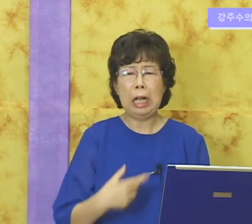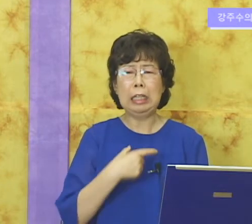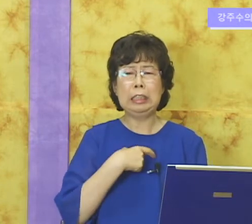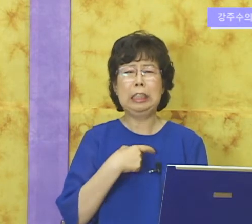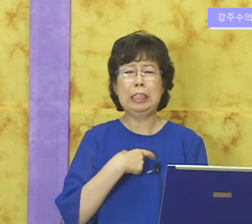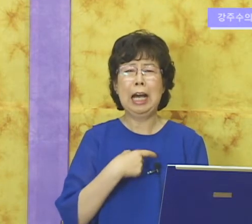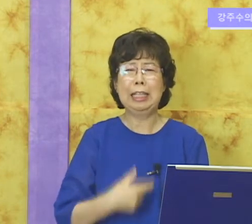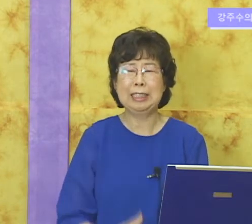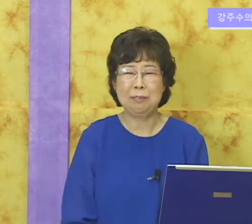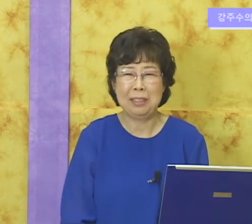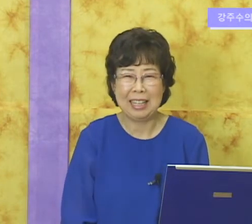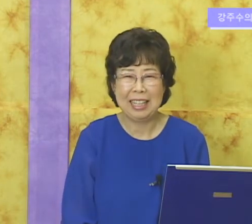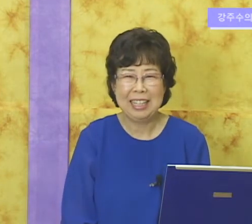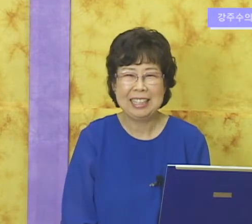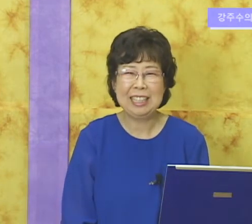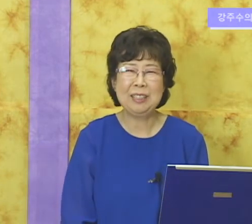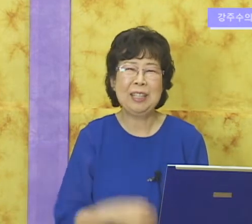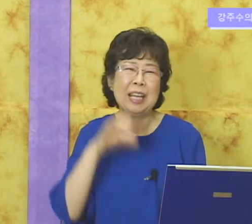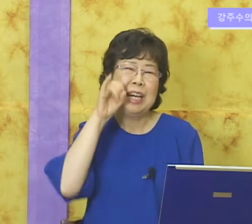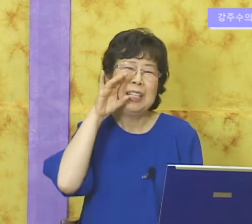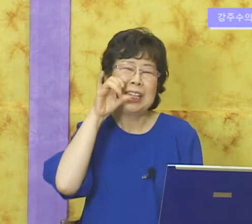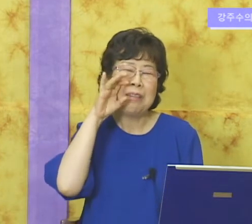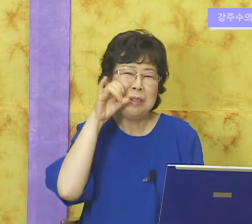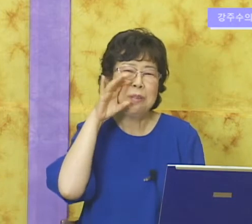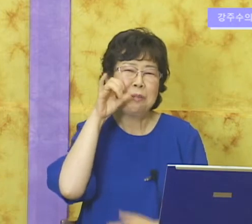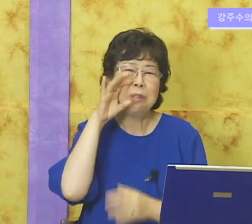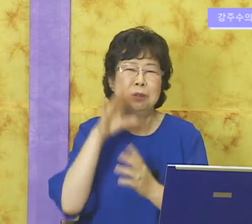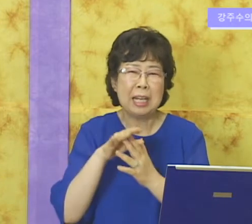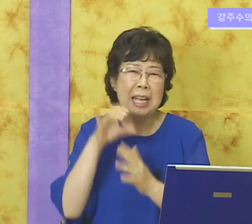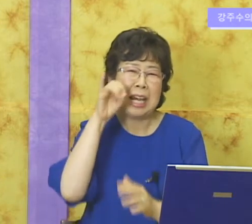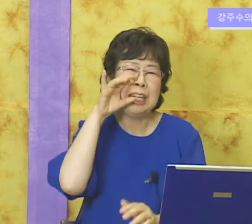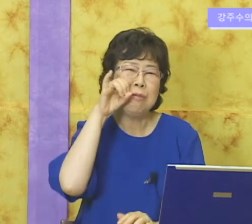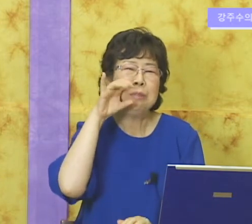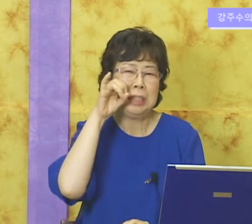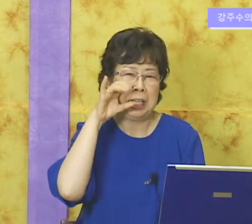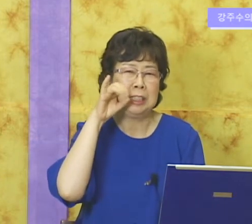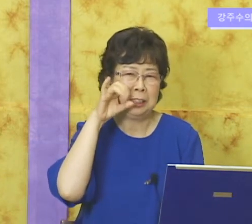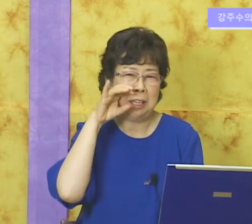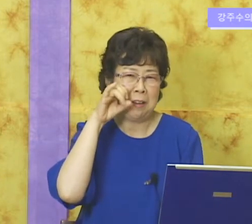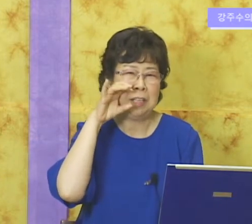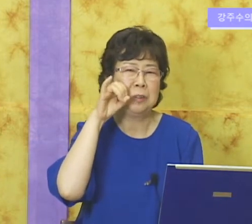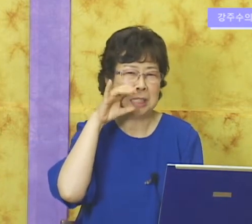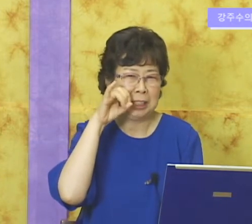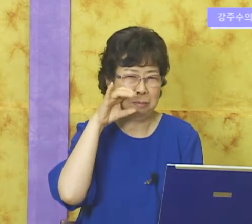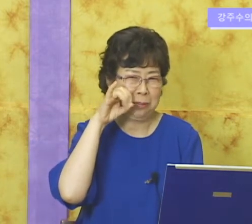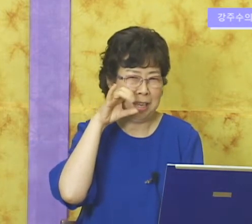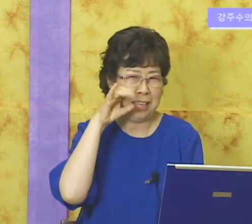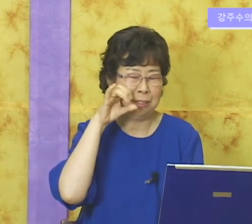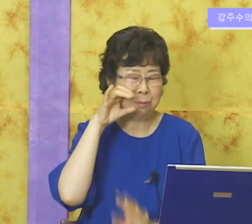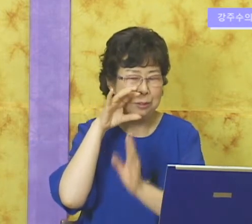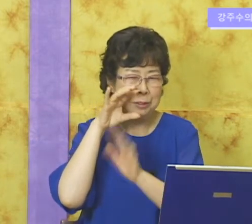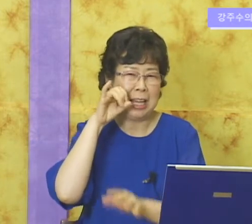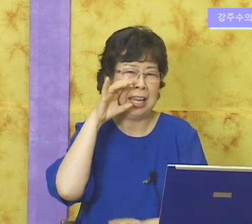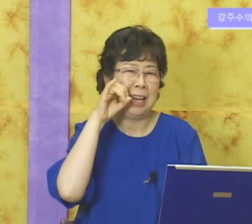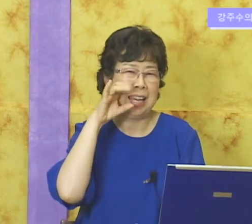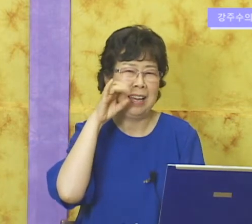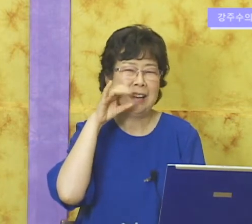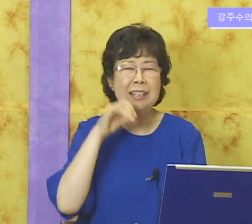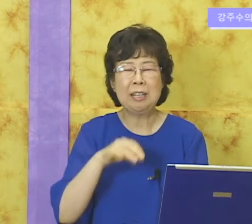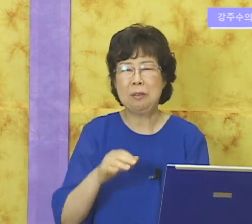한다 싫다 그랬습니다. 그랬더니 하필이면 또 우리 부산에 이분이 계셨어요. 영도 사시는 분 중에. 그러니까 우리